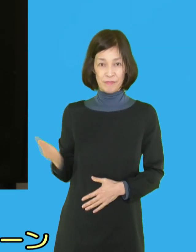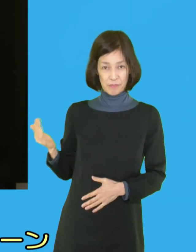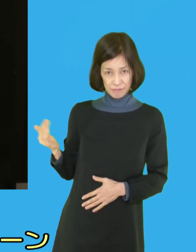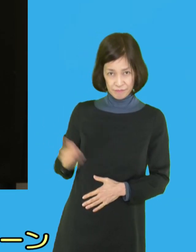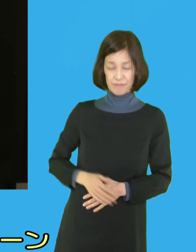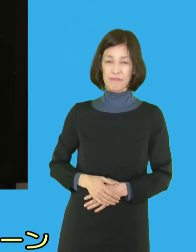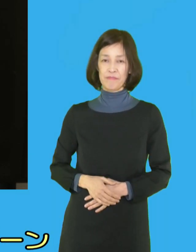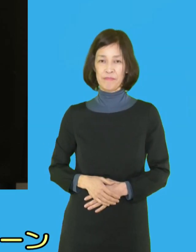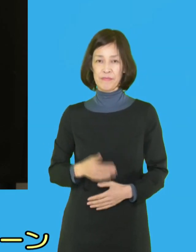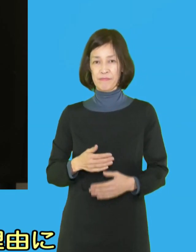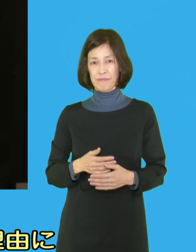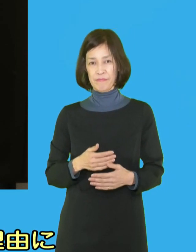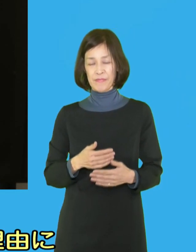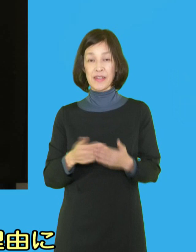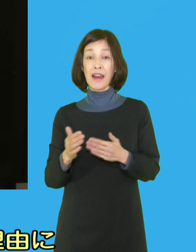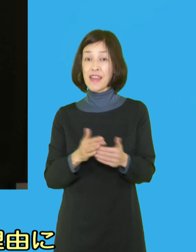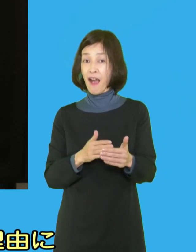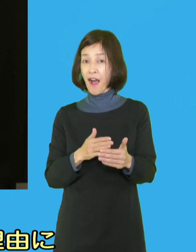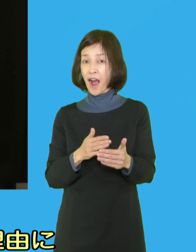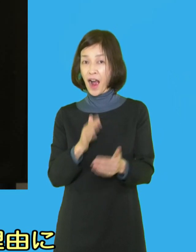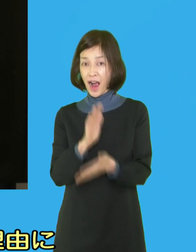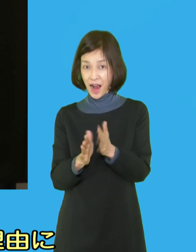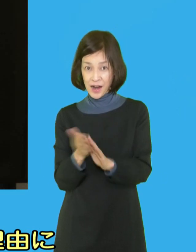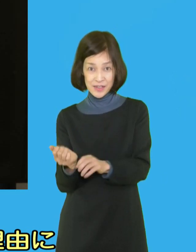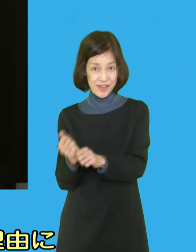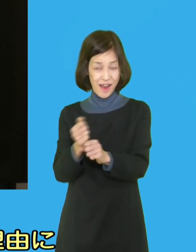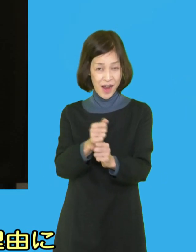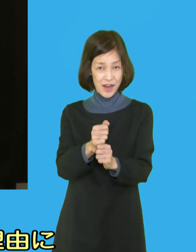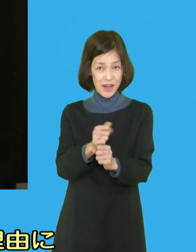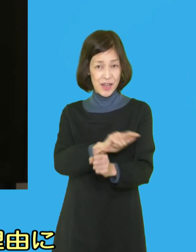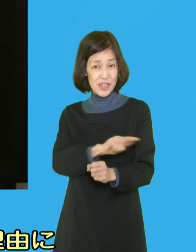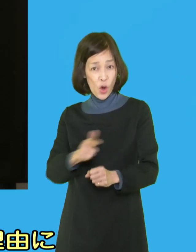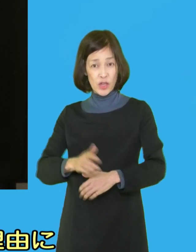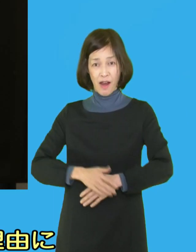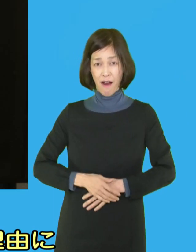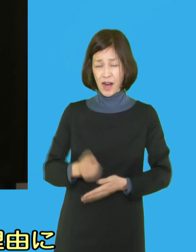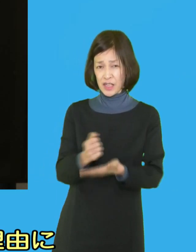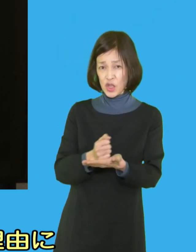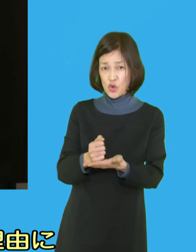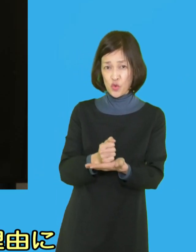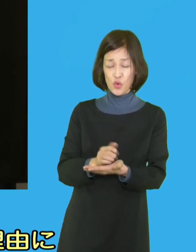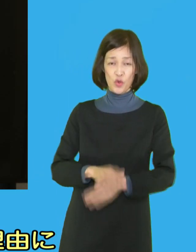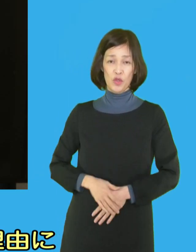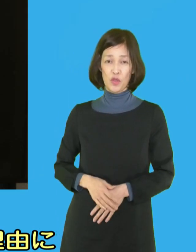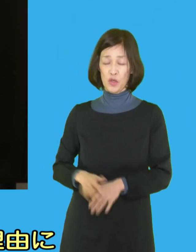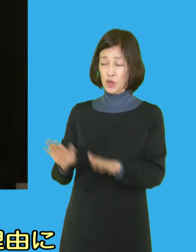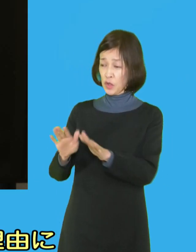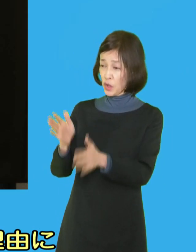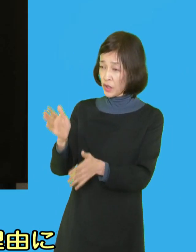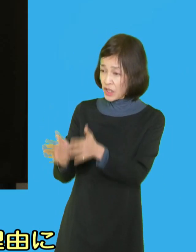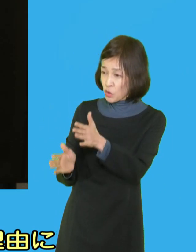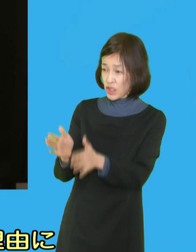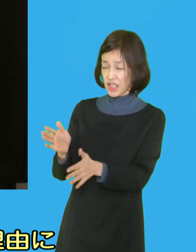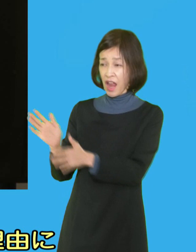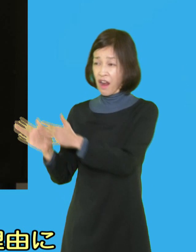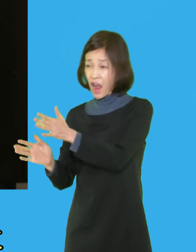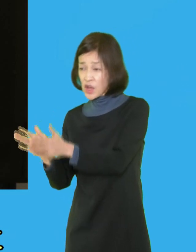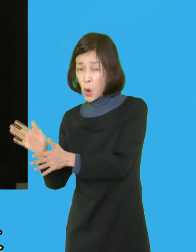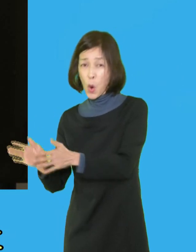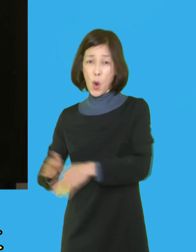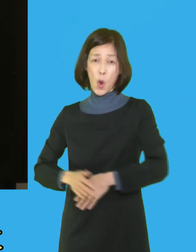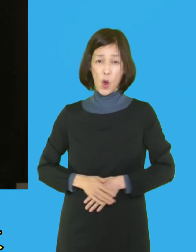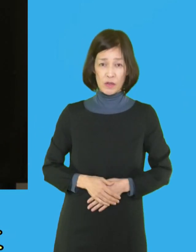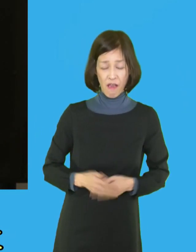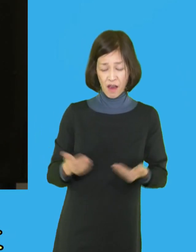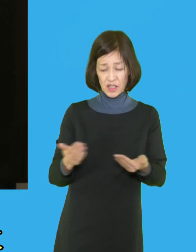ターン、はい、今さまざまな理由、転職、育児、介護等を理由にですね、